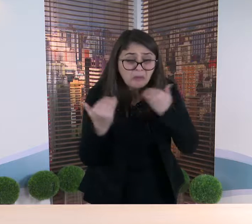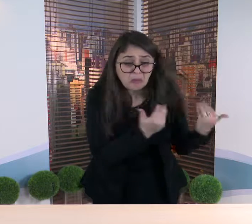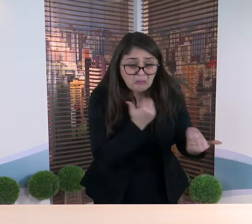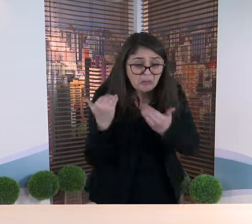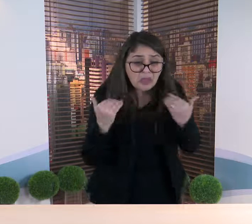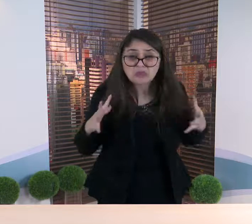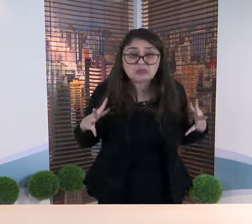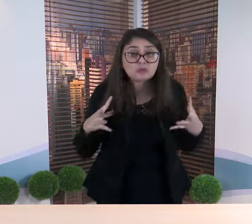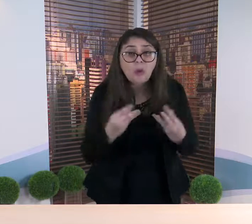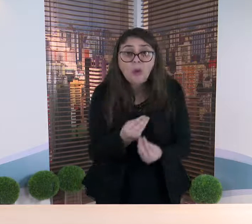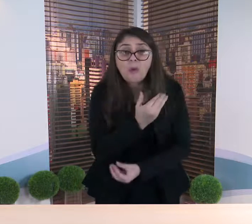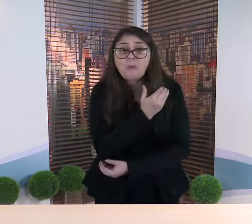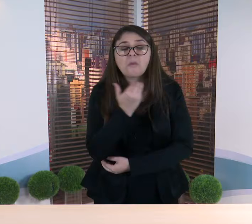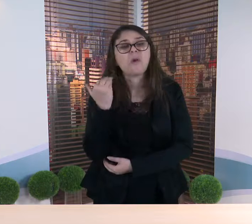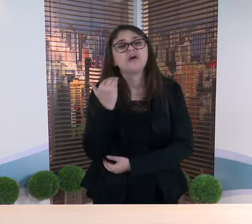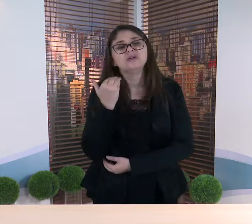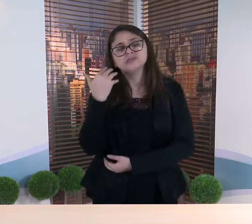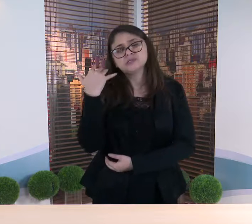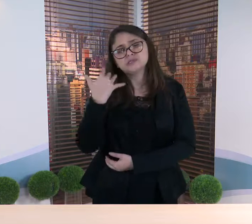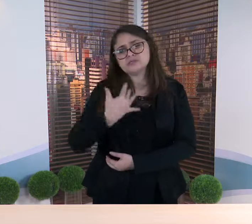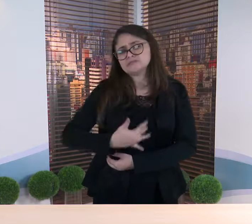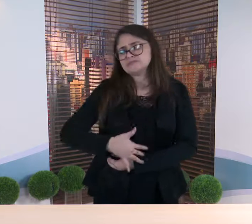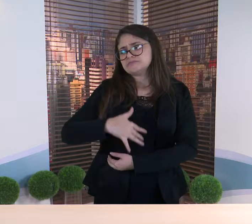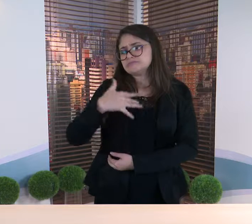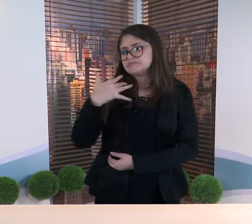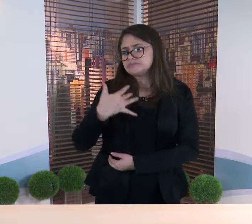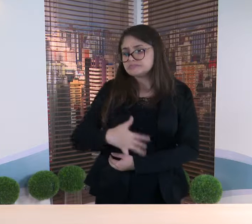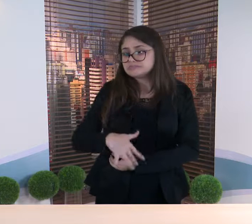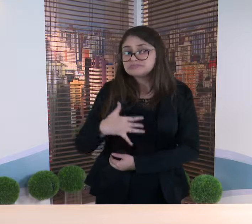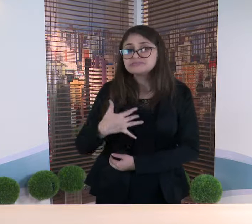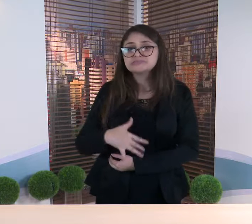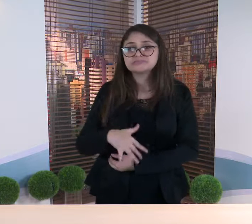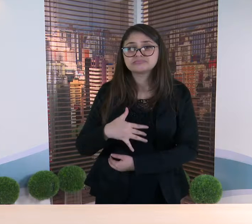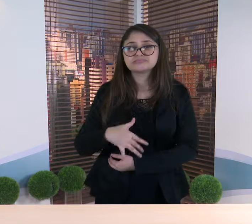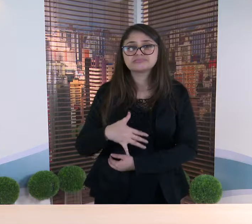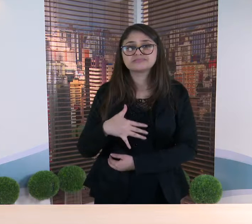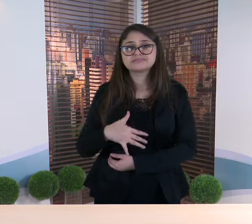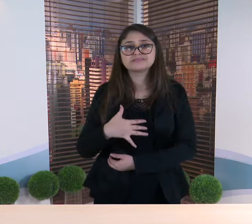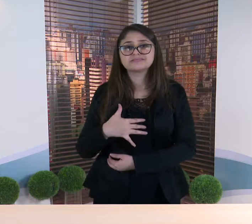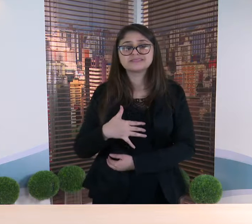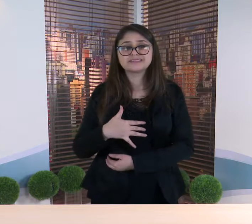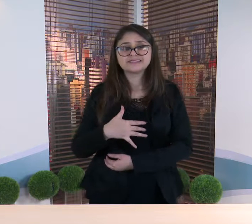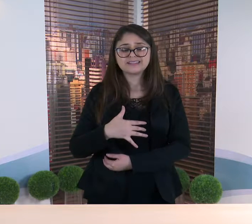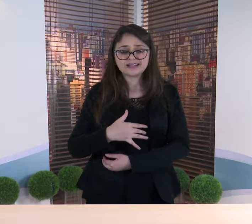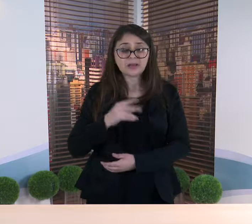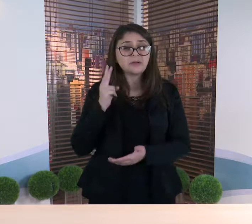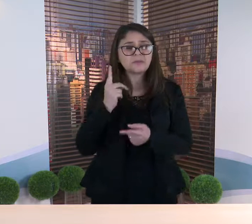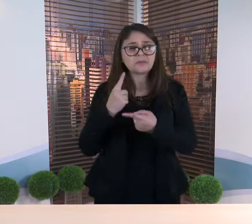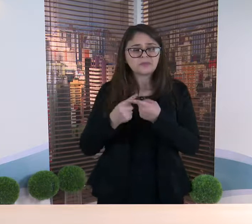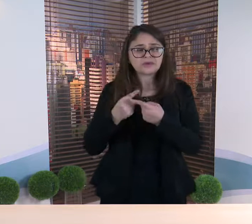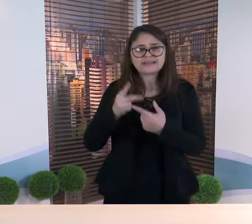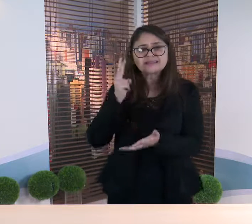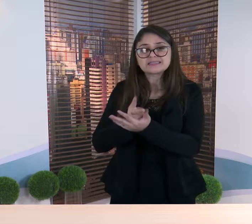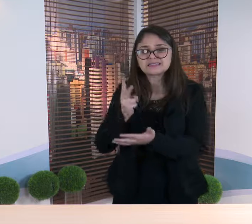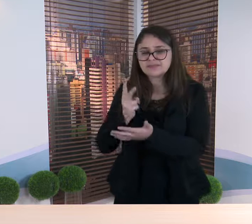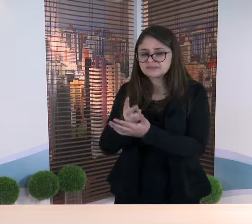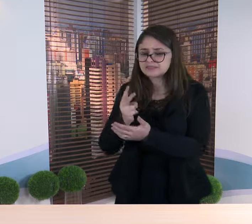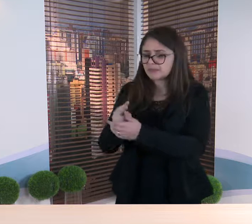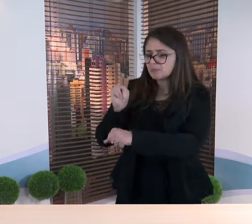estarem todos mortos, aqueles que haviam sido por tantos anos a sua preocupação e a sua